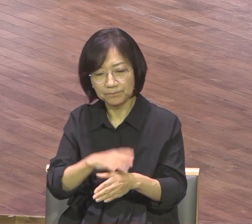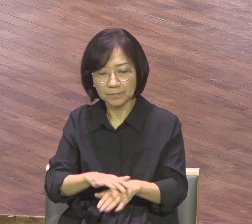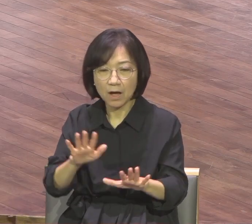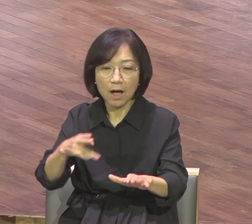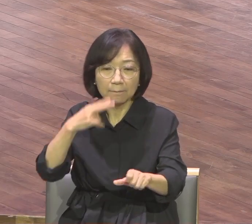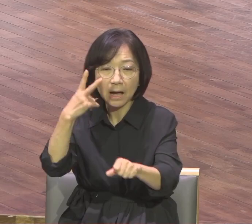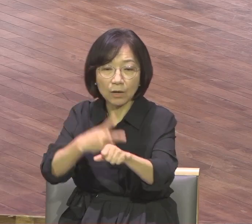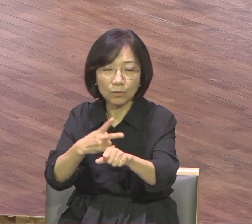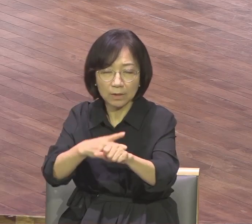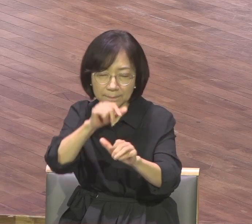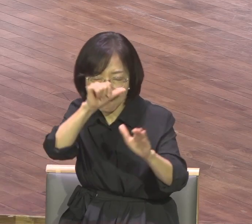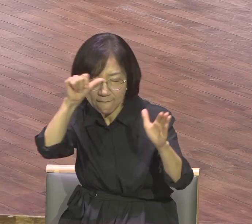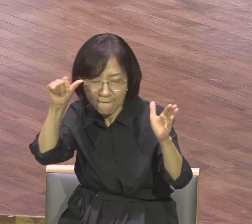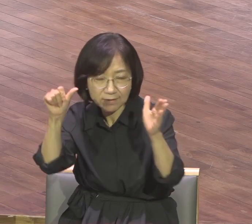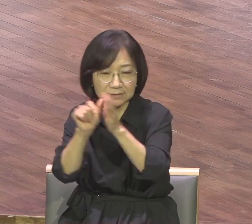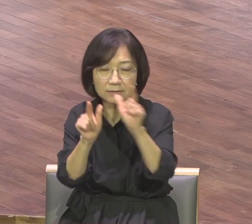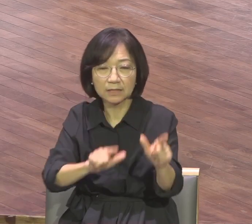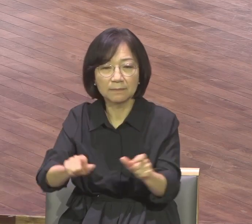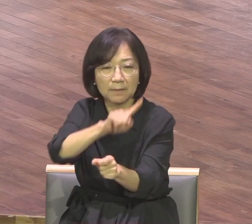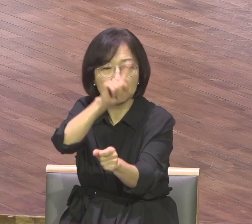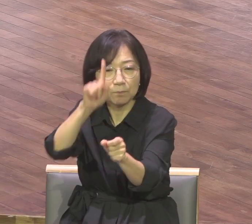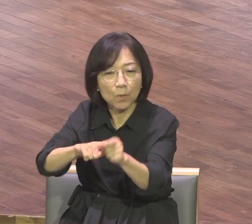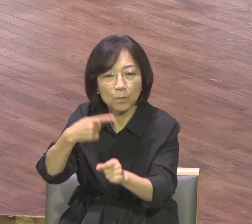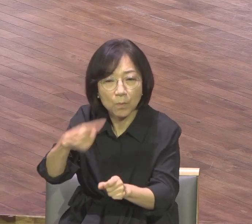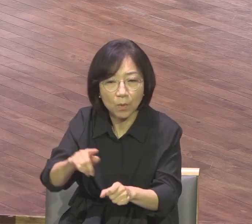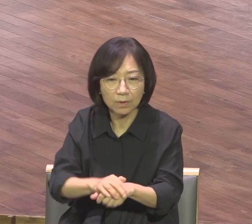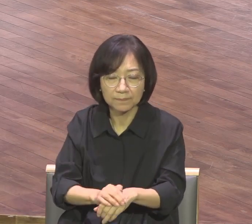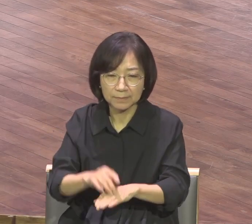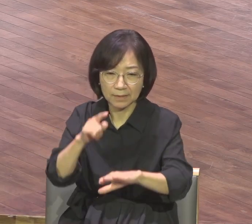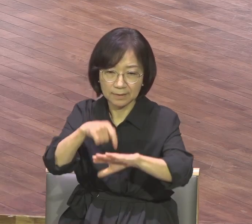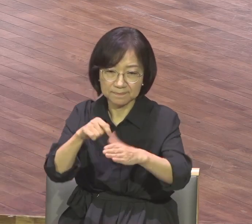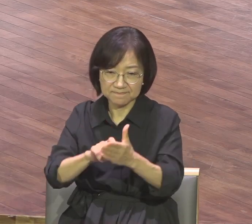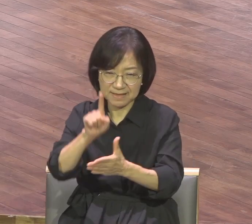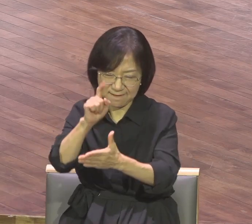분명한 목적, 그게 뭐냐? 일사각오의 자세.